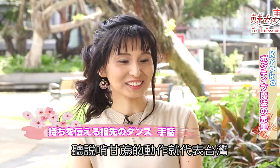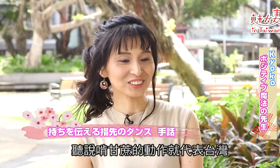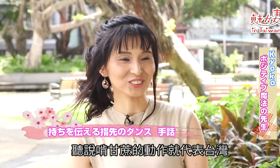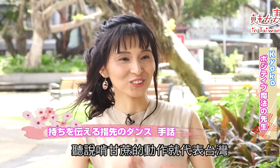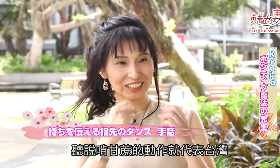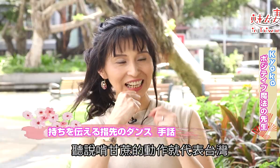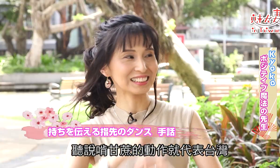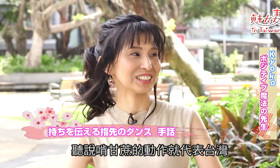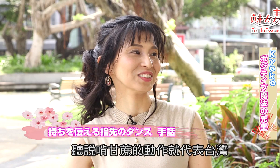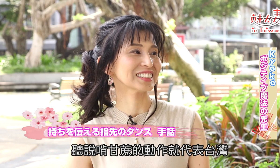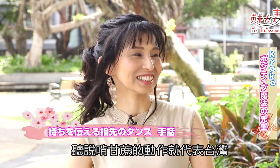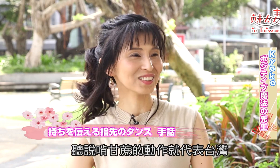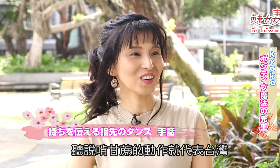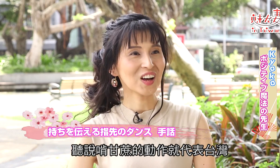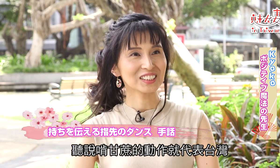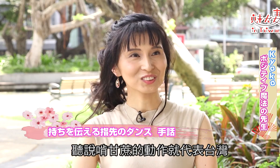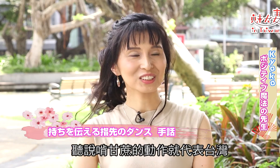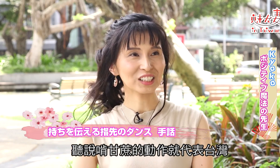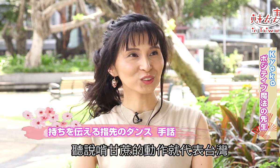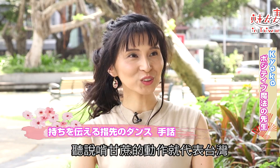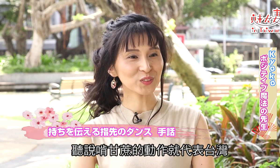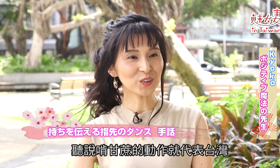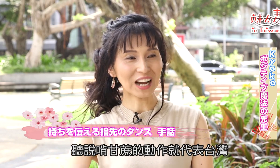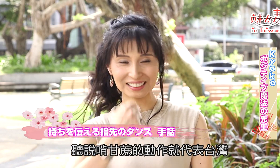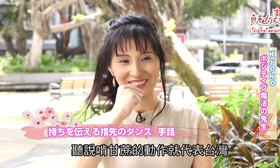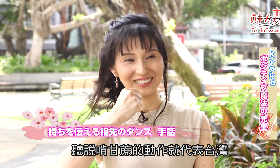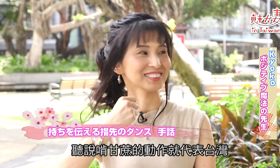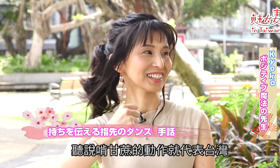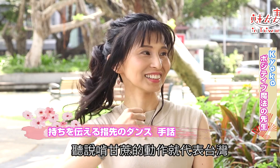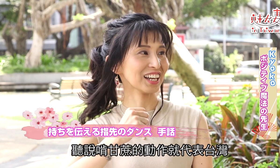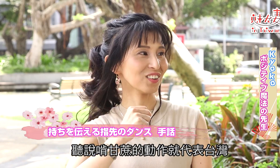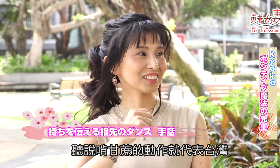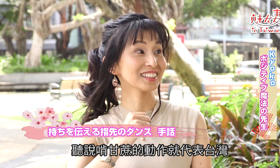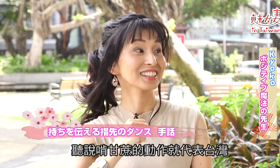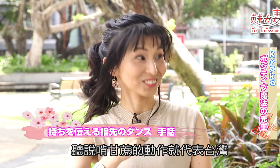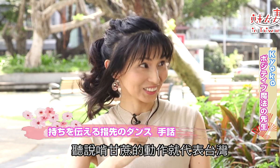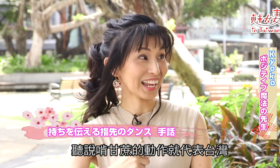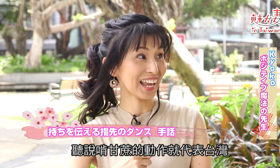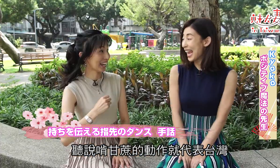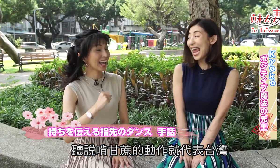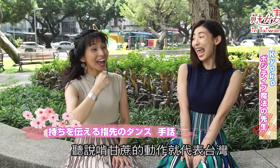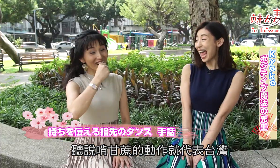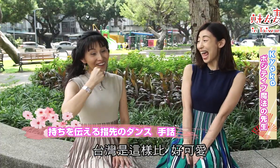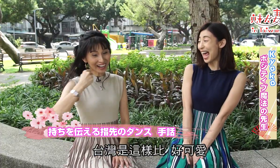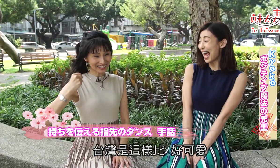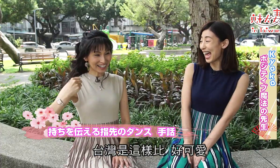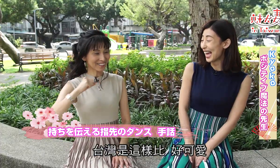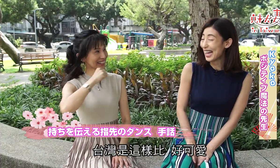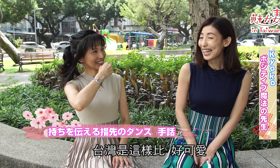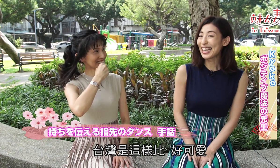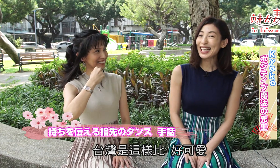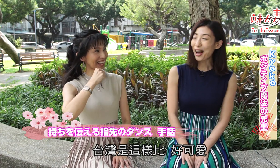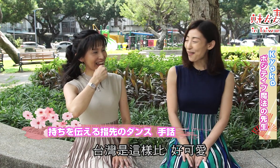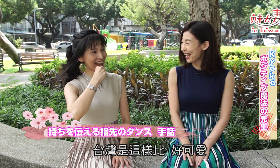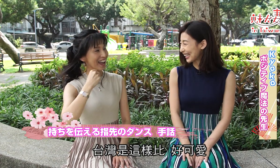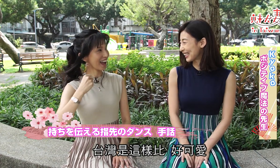よくこうやってかじってましたけど、はい、そのサトウキビをかじる仕草が台湾なんだそうで、これが台湾なんですって。 可愛いです